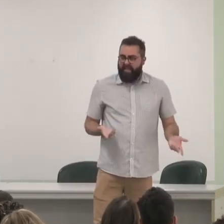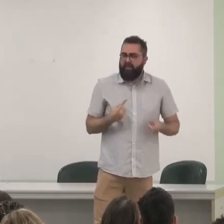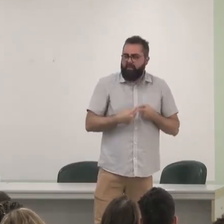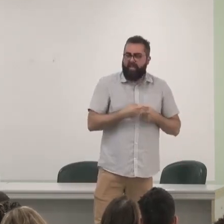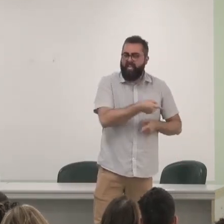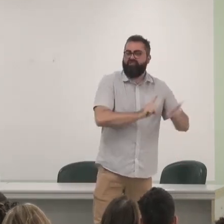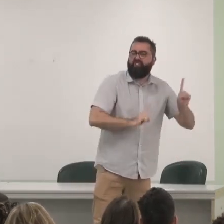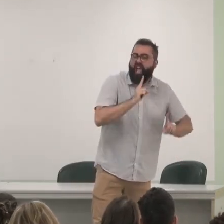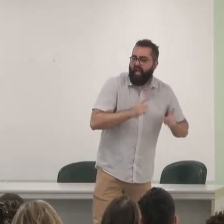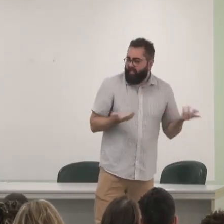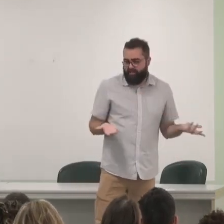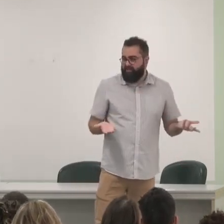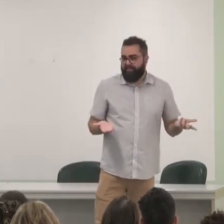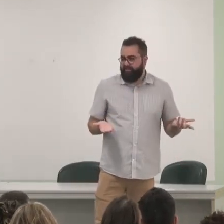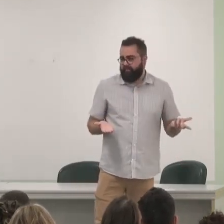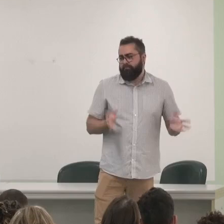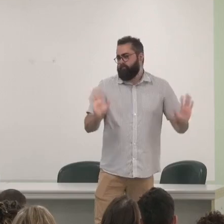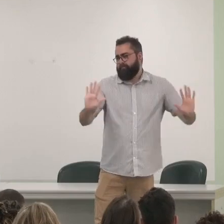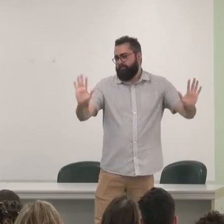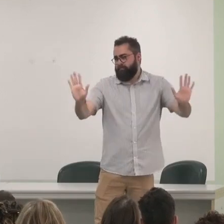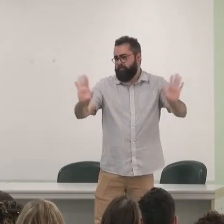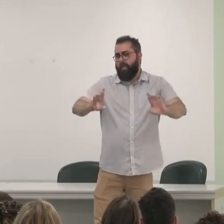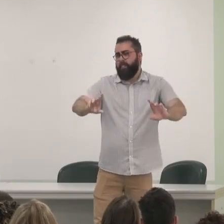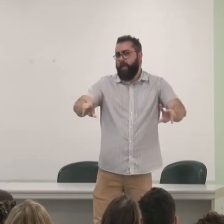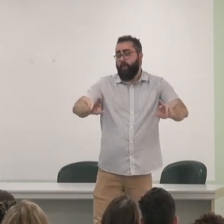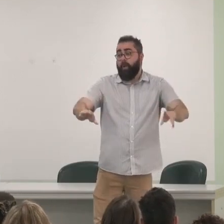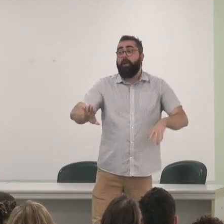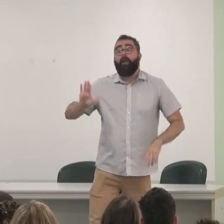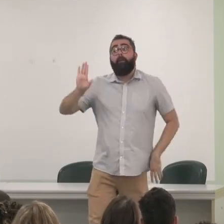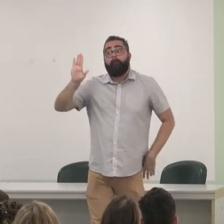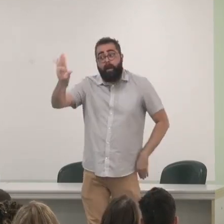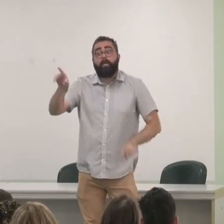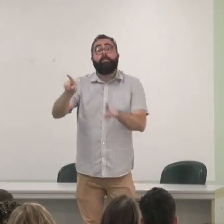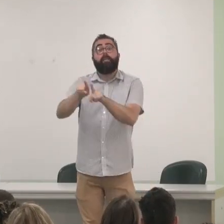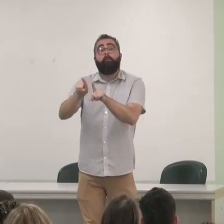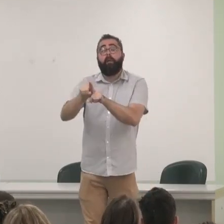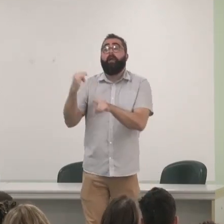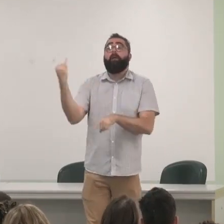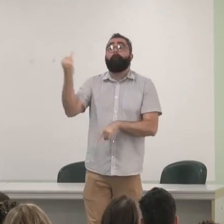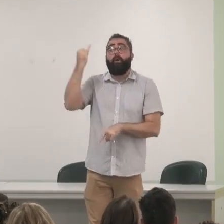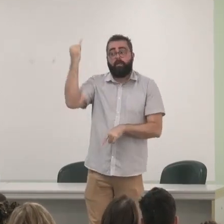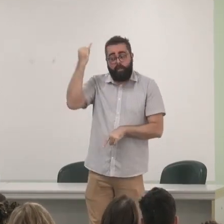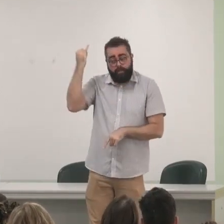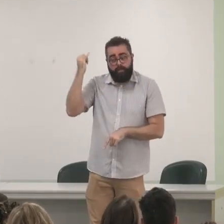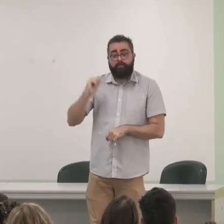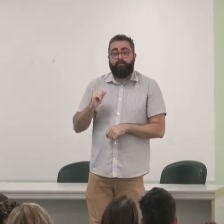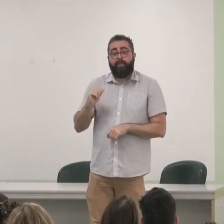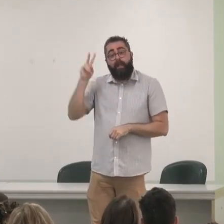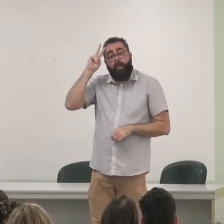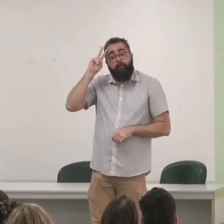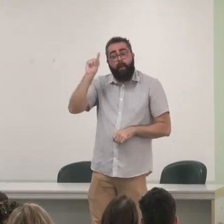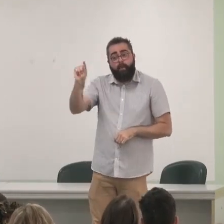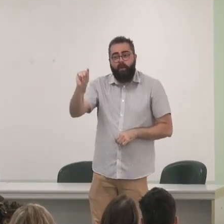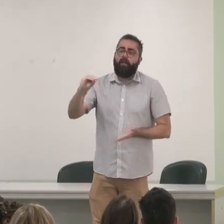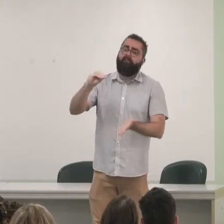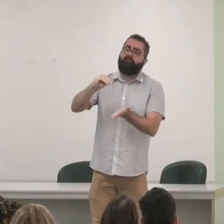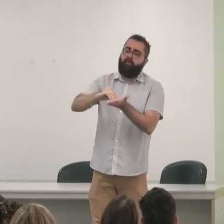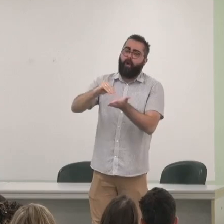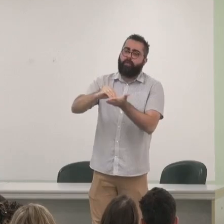fazendo algo errado, que é muito gestual, que eles não deveriam fazer isso, que é feio, é muito problemático,